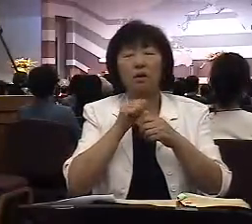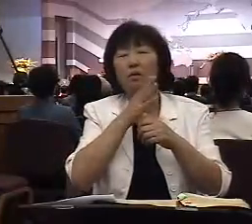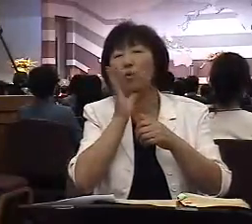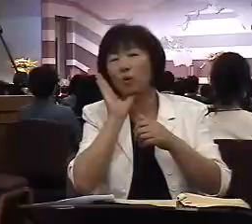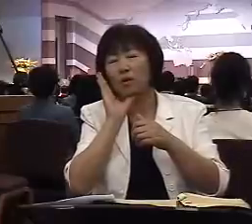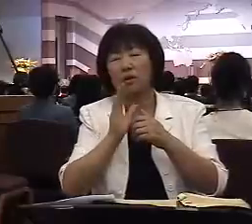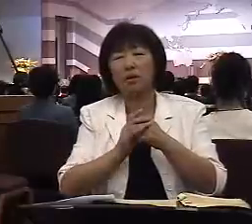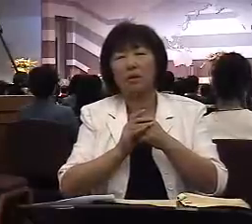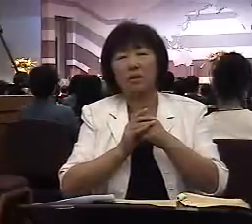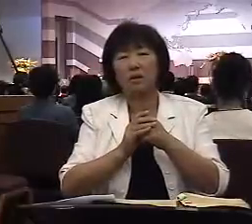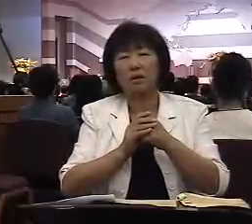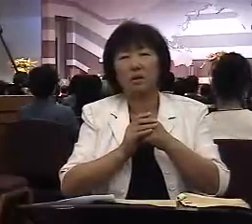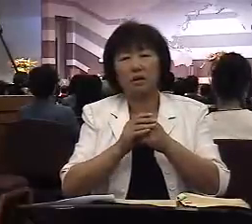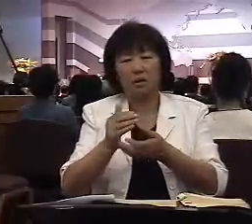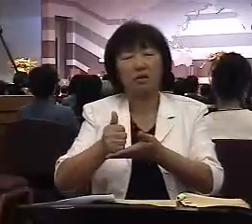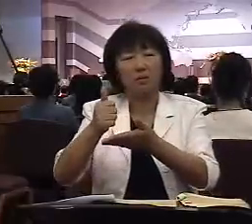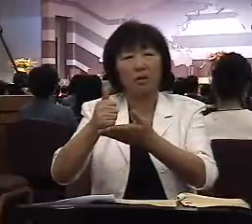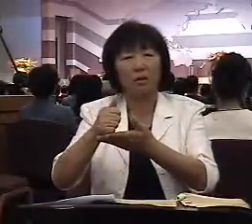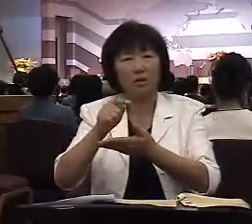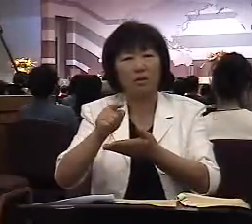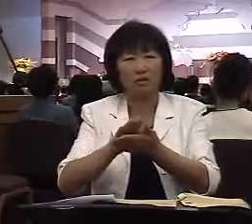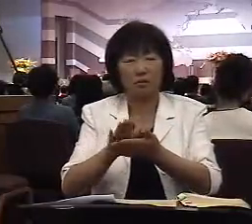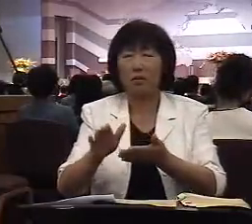교도소에 있는 수인들을 섬기듯이